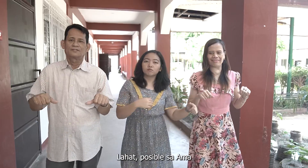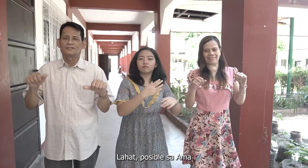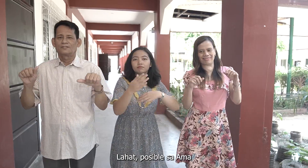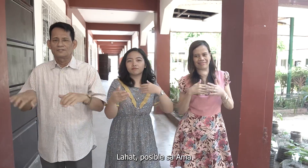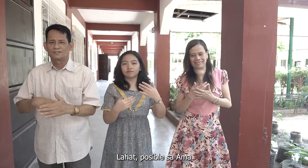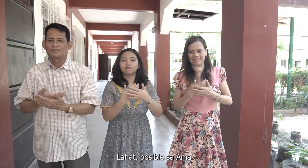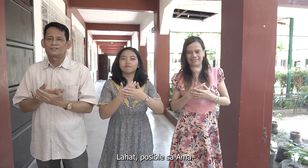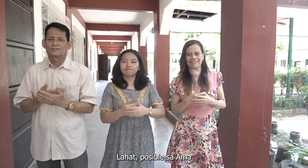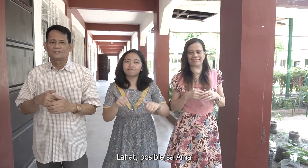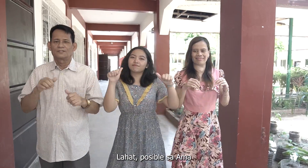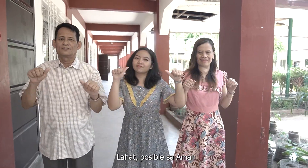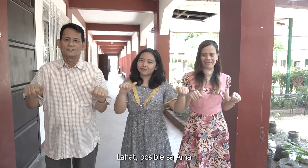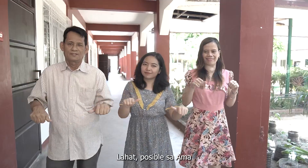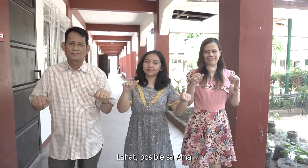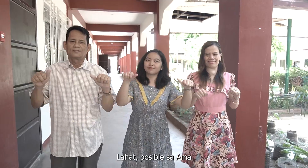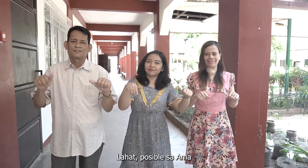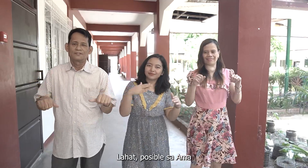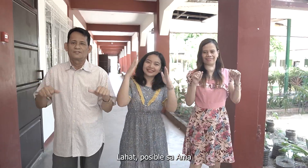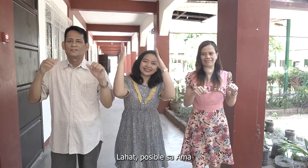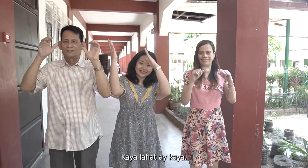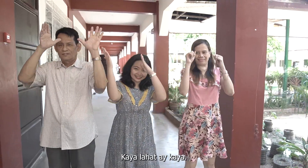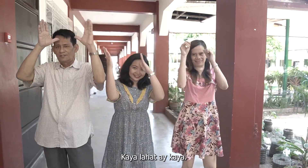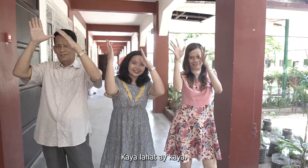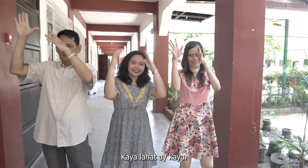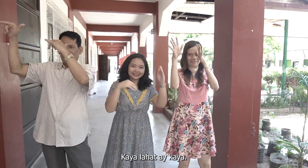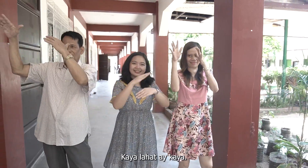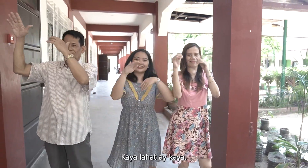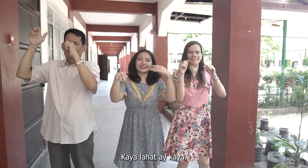lahat posible sa Ama, kaya lahat ay